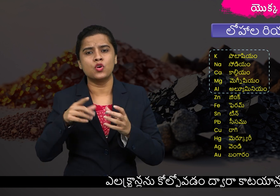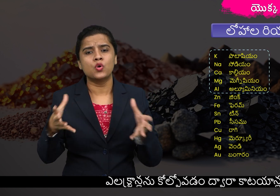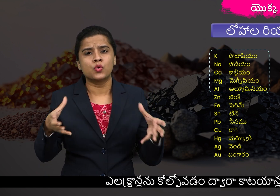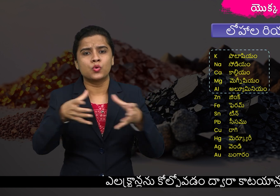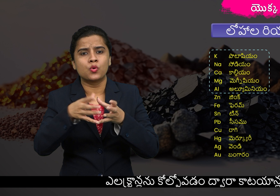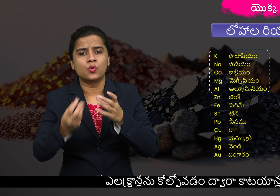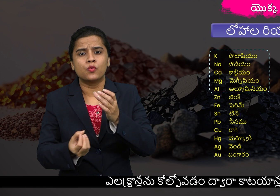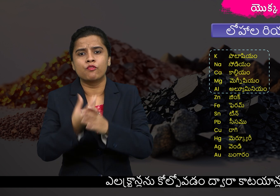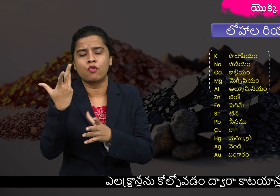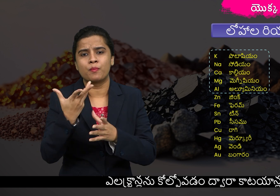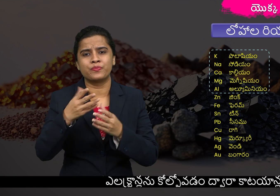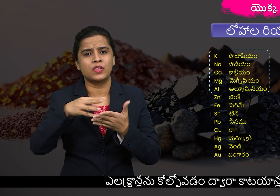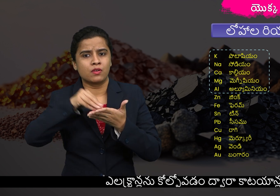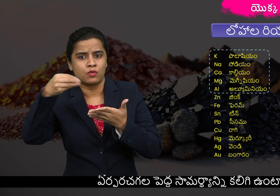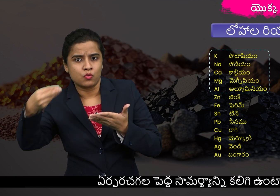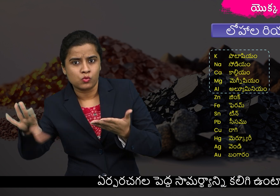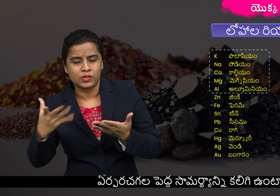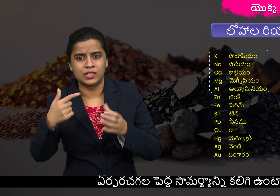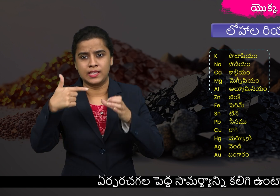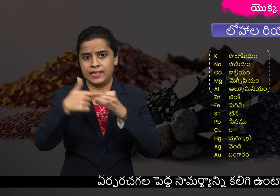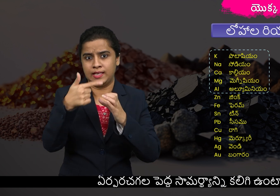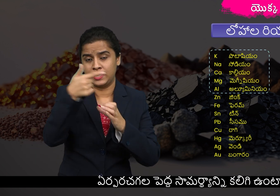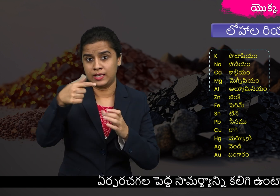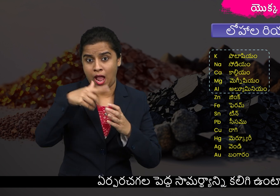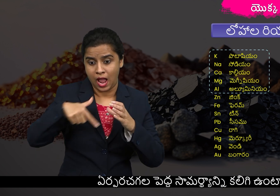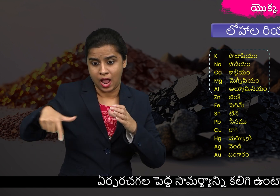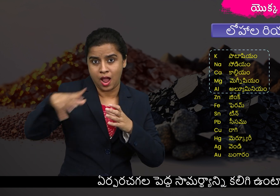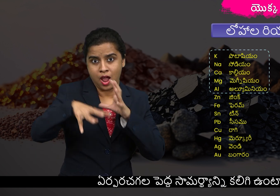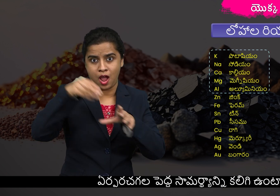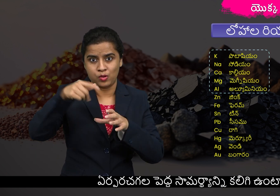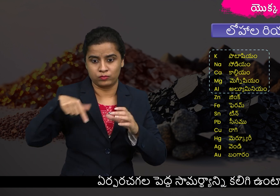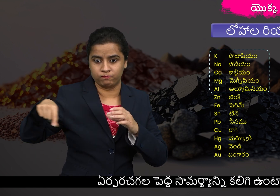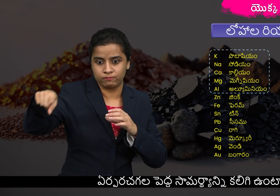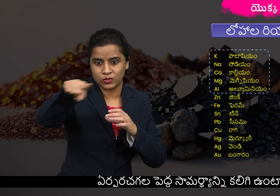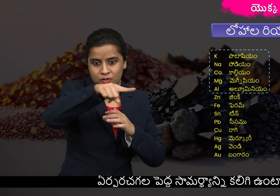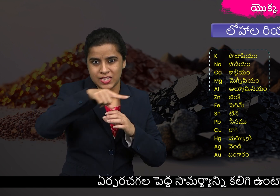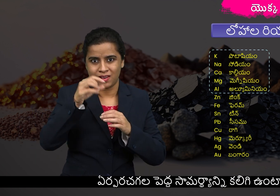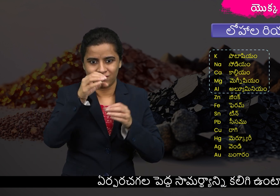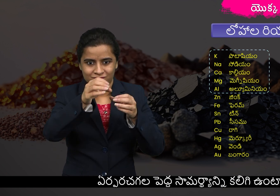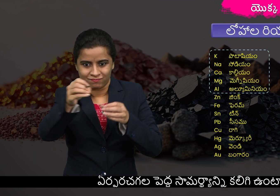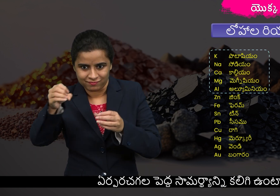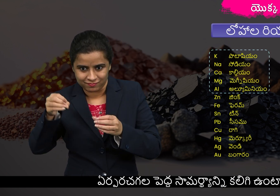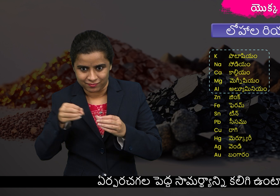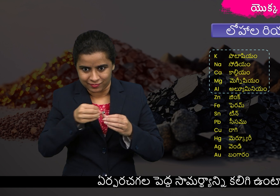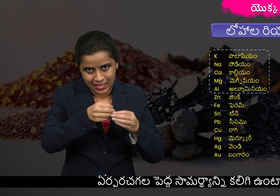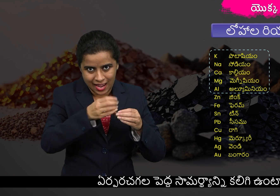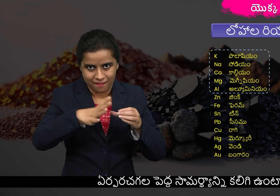ఎలక్ట్రాన్లను కోల్పోవడం ద్వారా కాటయాన్లను ఏర్పరచగల పెద్ద సామర్థ్యాన్ని కలిగి ఉంటాయి.